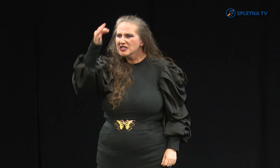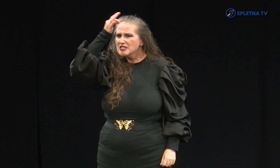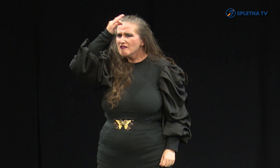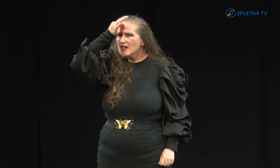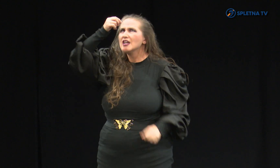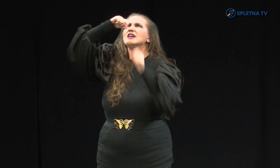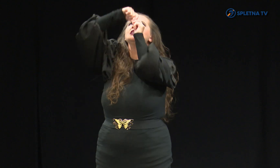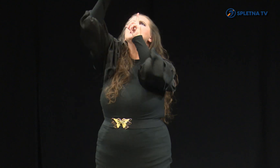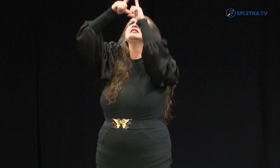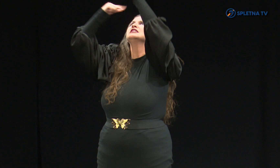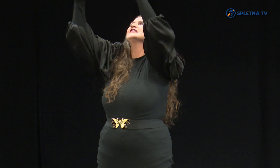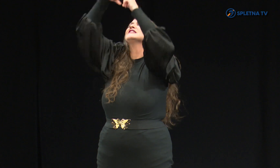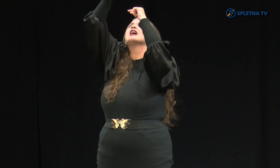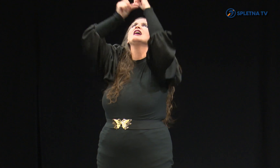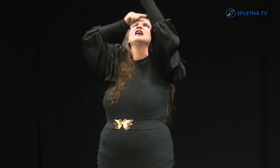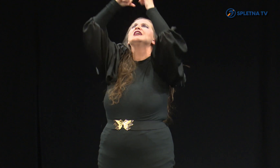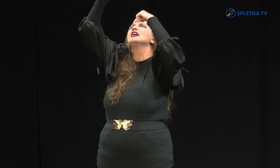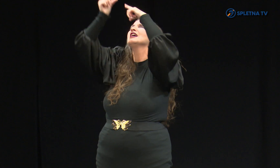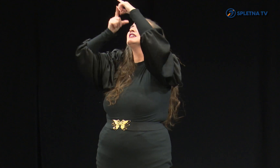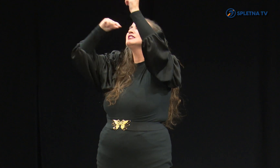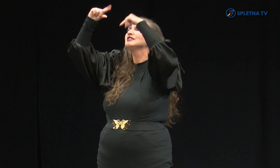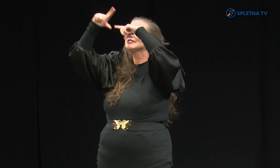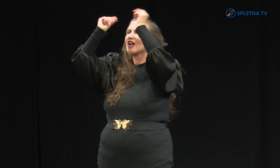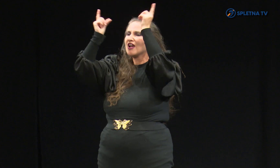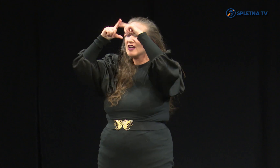Postal si zvezda na nebu,